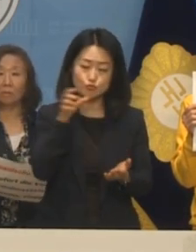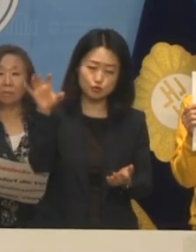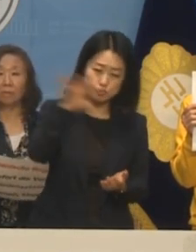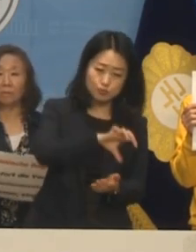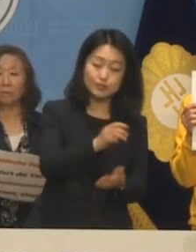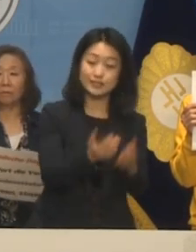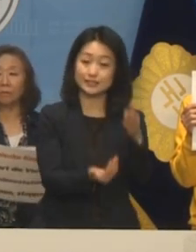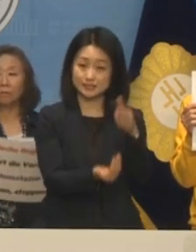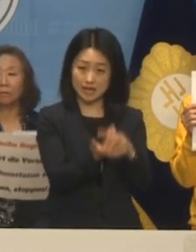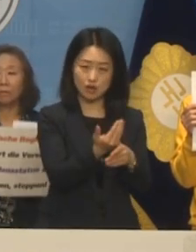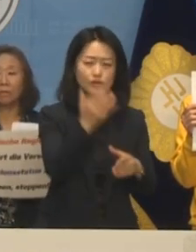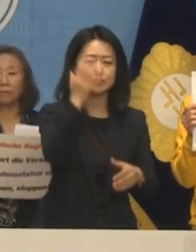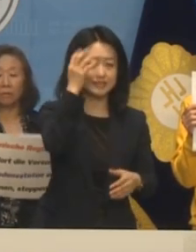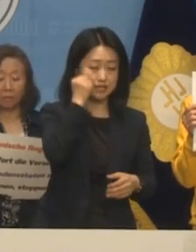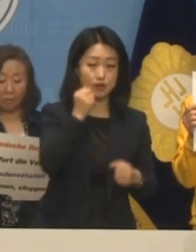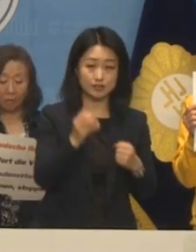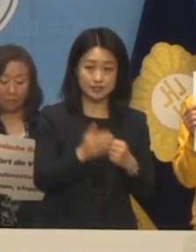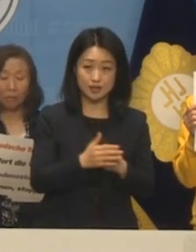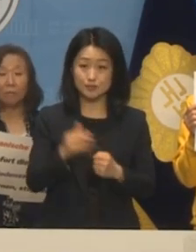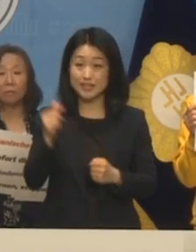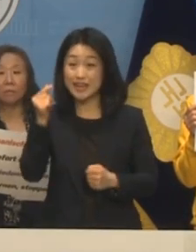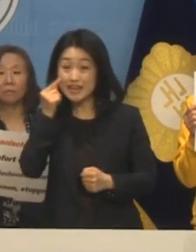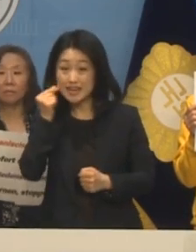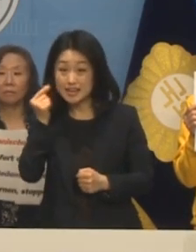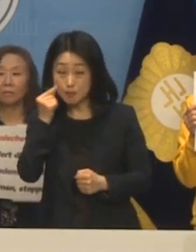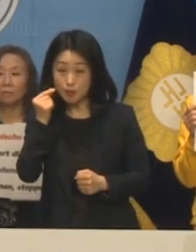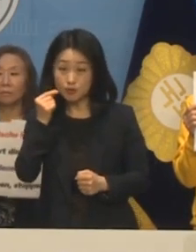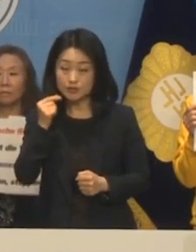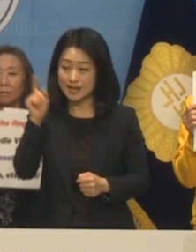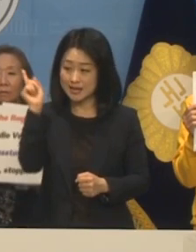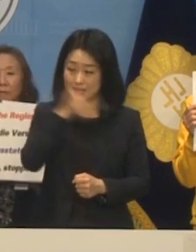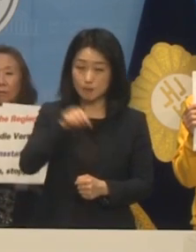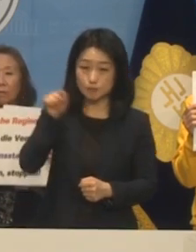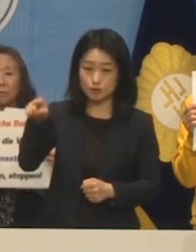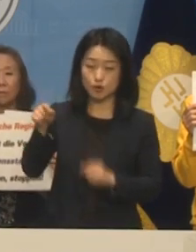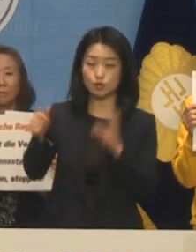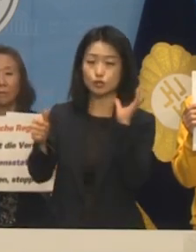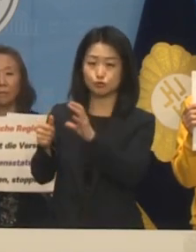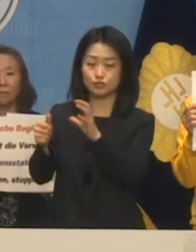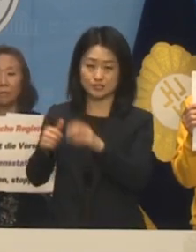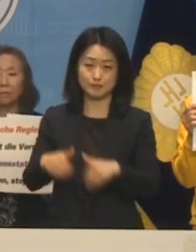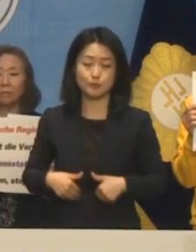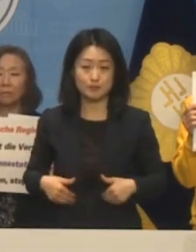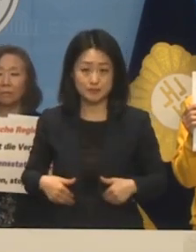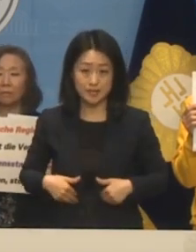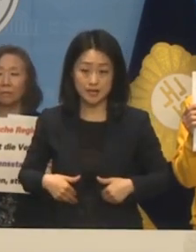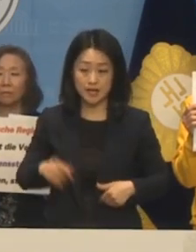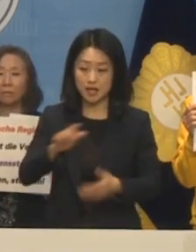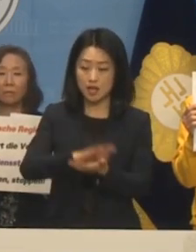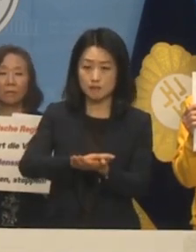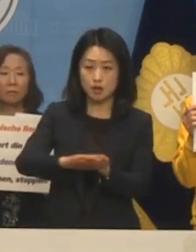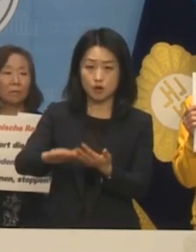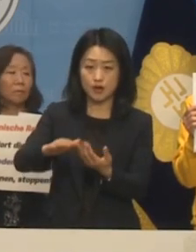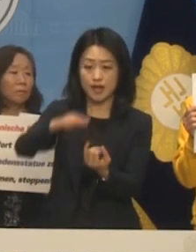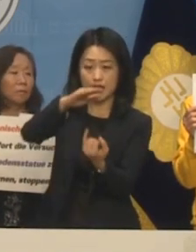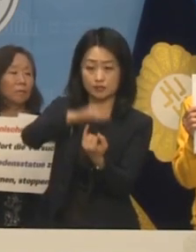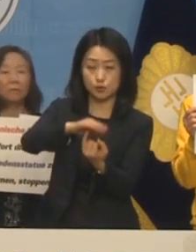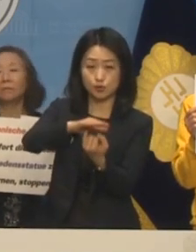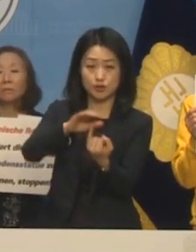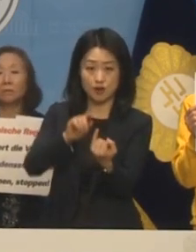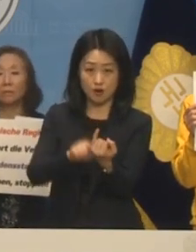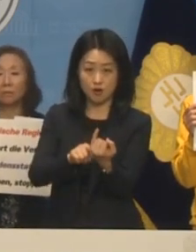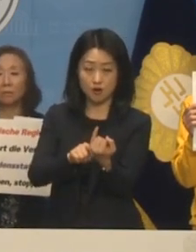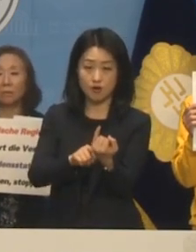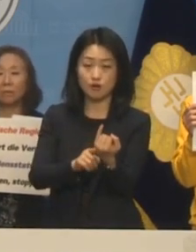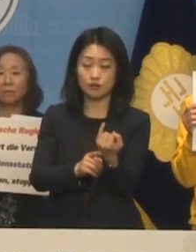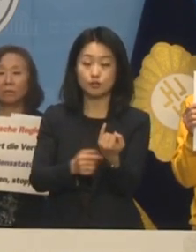사건을 기억하여 일본의 이러한 행태를 꾸짖어야 합니다. 우리 평화의 소녀상 작가와 이 김복동의 희망은